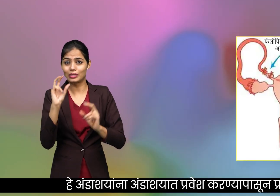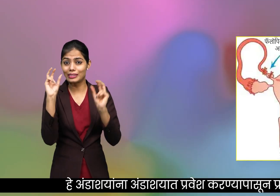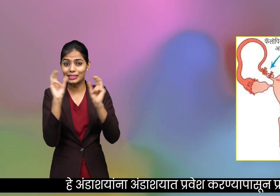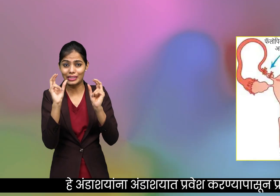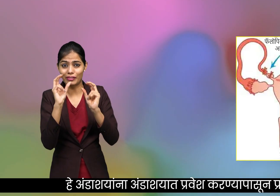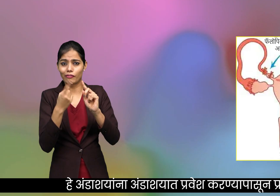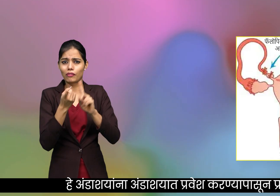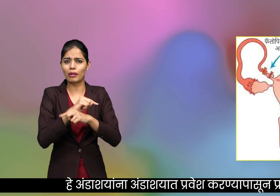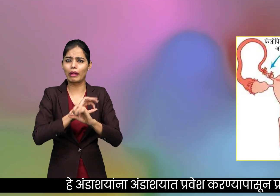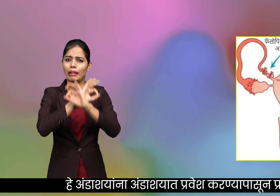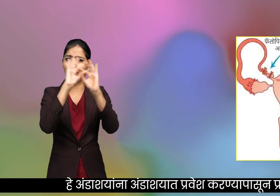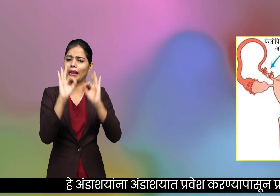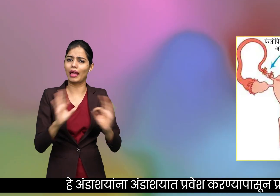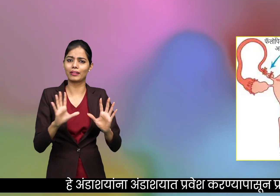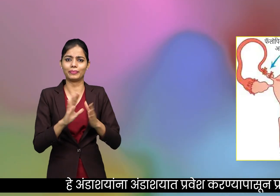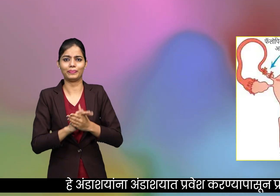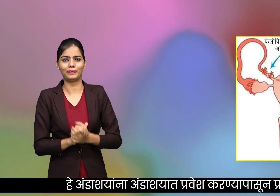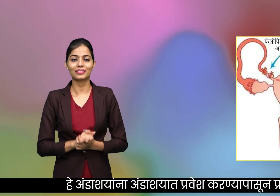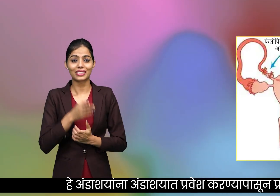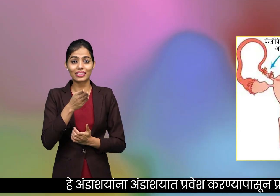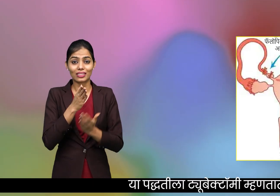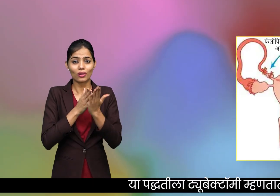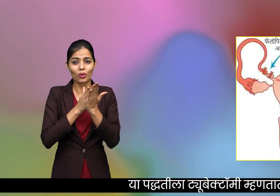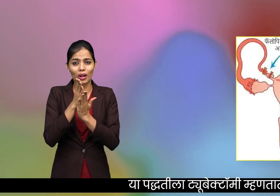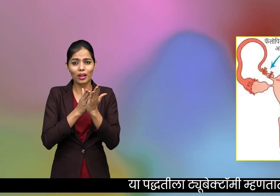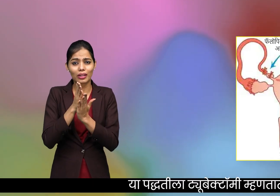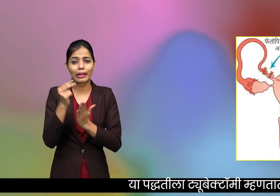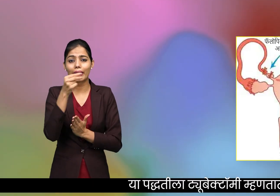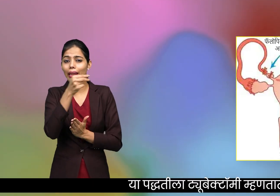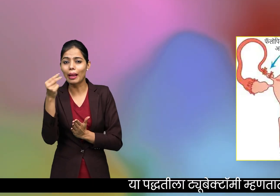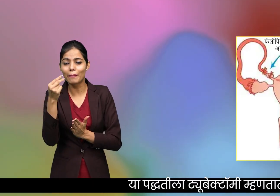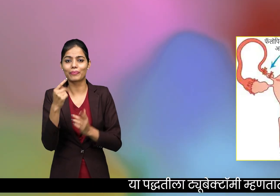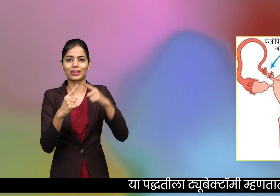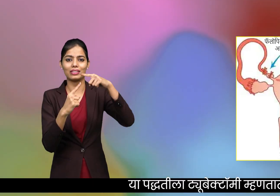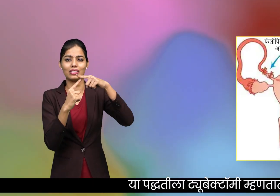अंडाशयात प्रवेश करण्यापासून प्रतिबंधित करते. या पद्धतीला